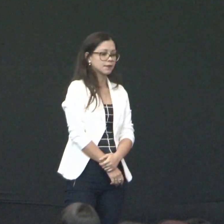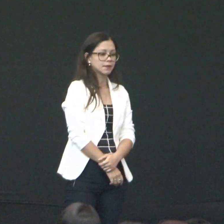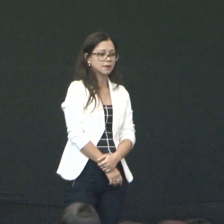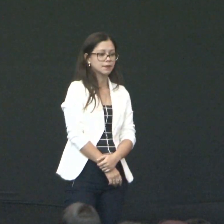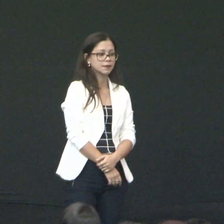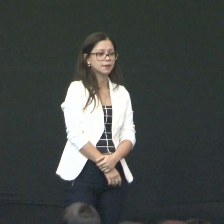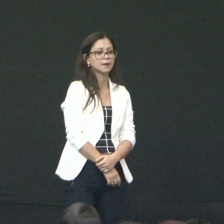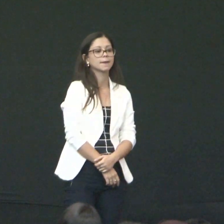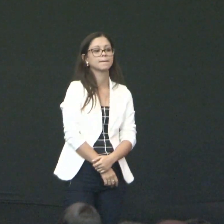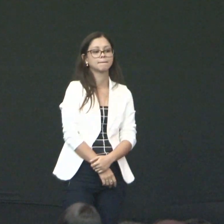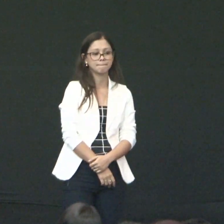interpretativo?